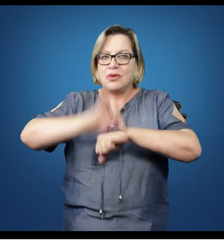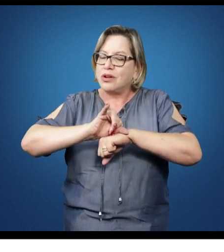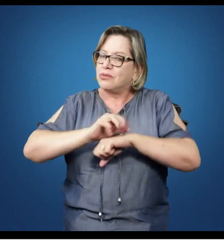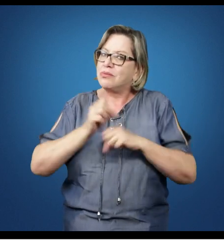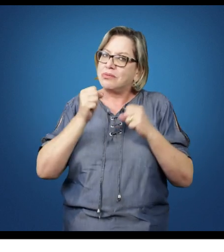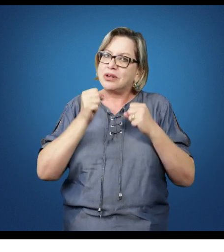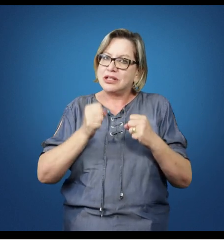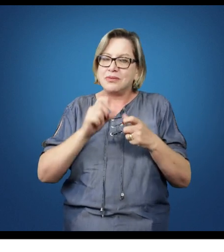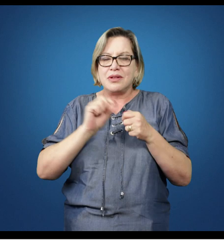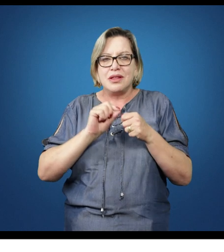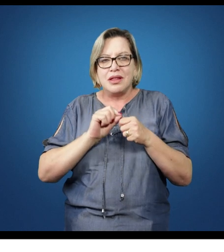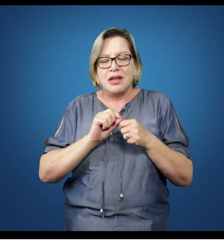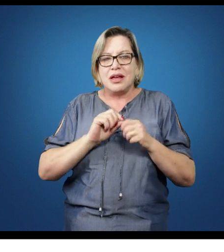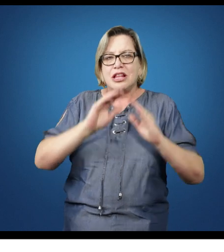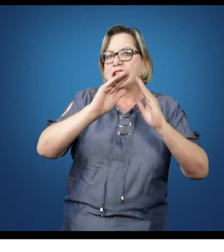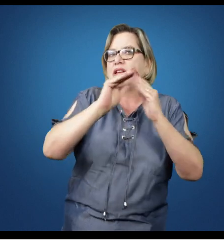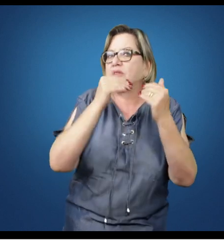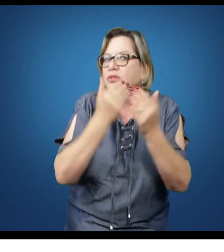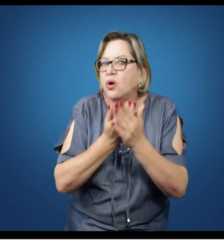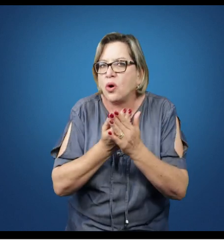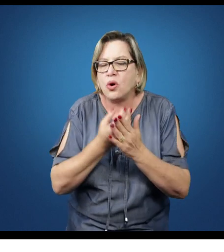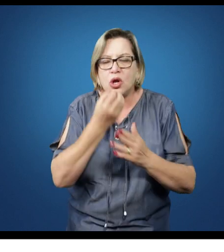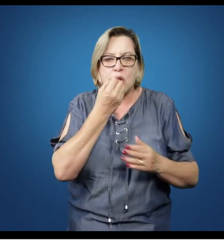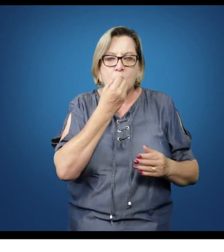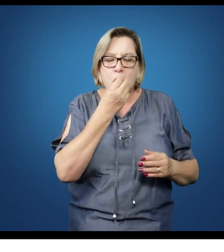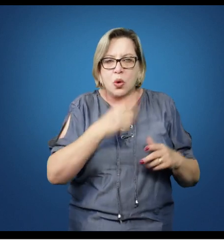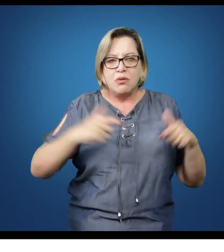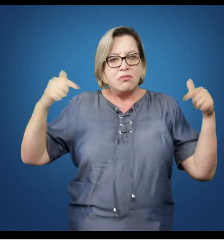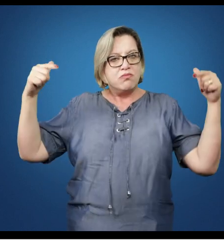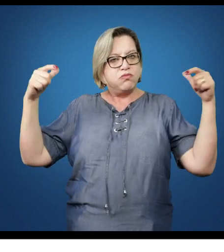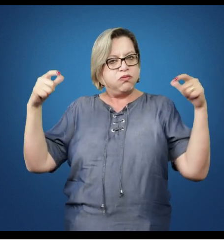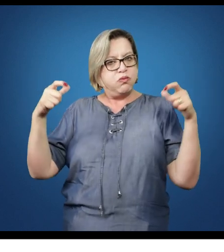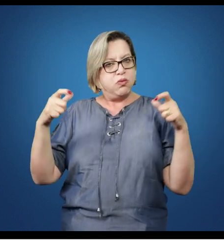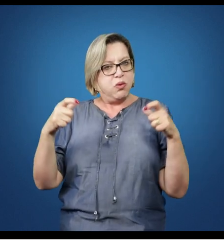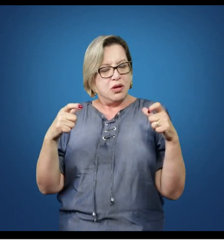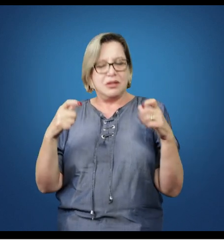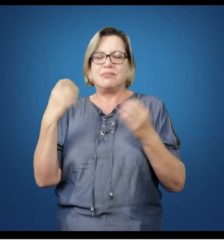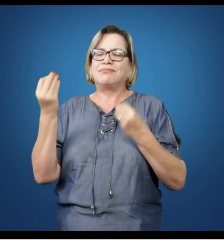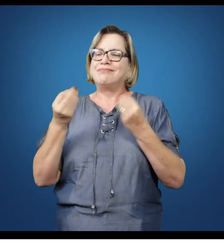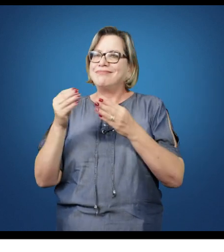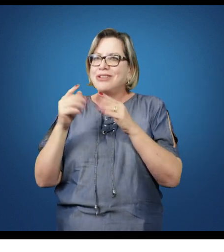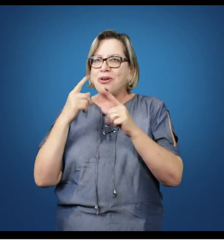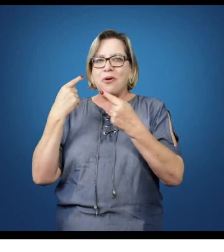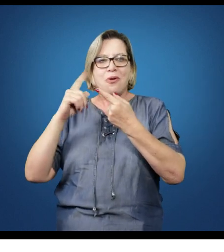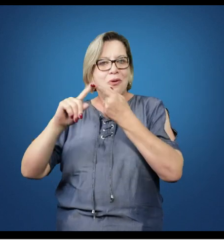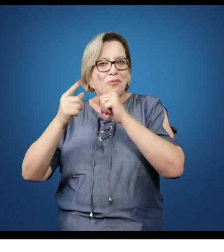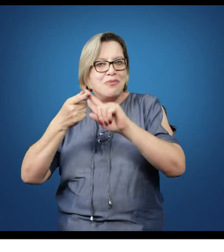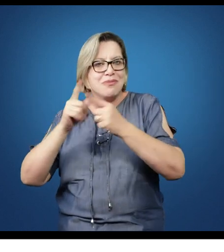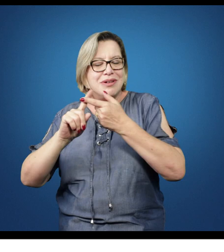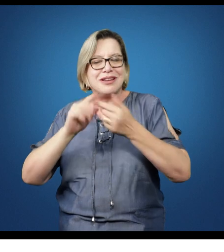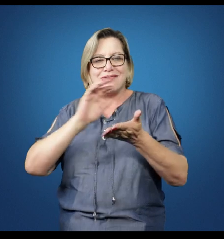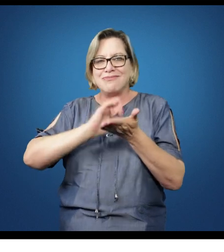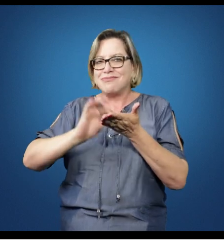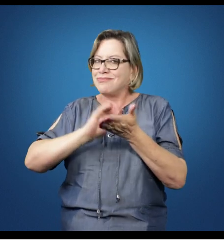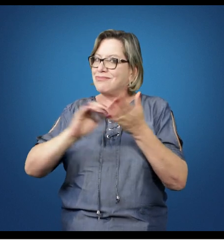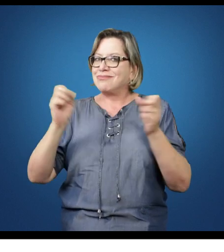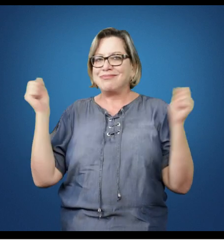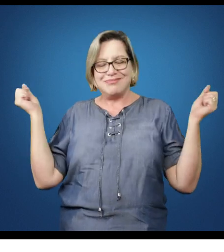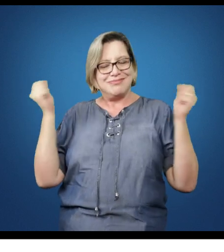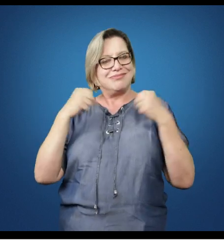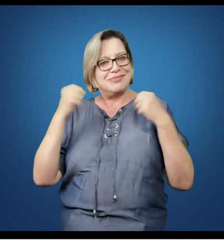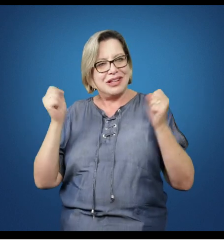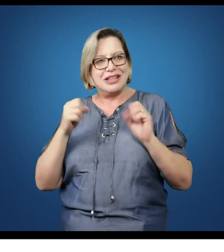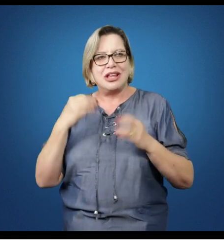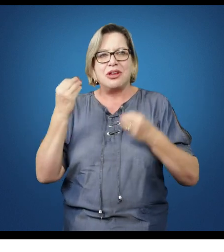podemos fazer um evento na escola pode fazer o evento no ginásio daí com autorização da secretaria de esportes é com 100